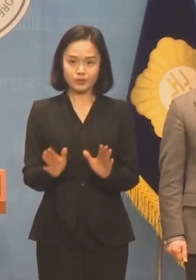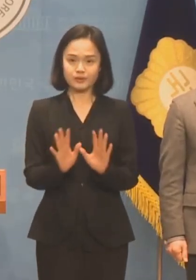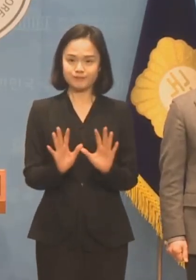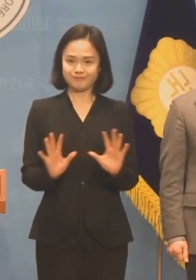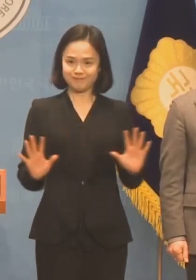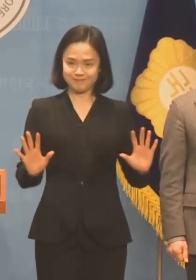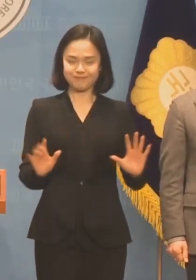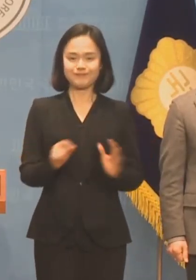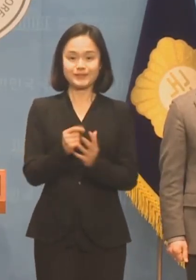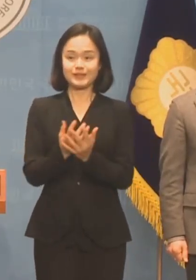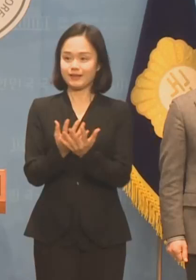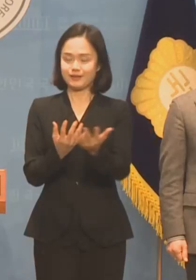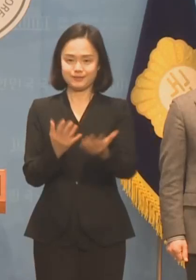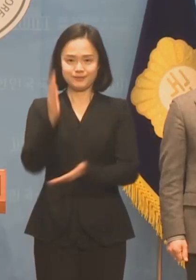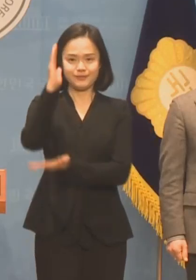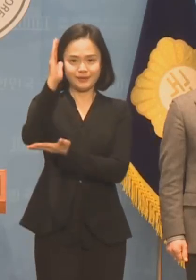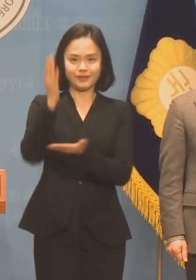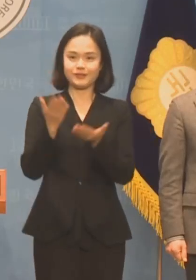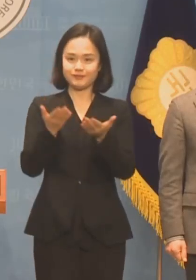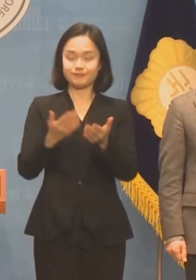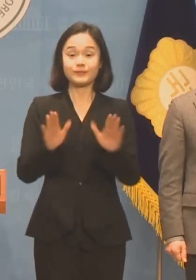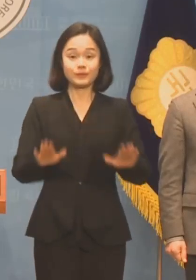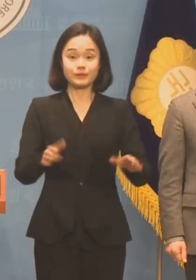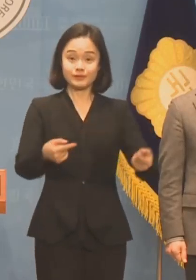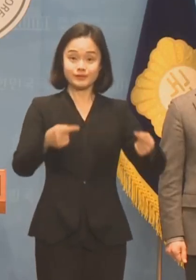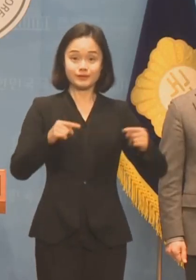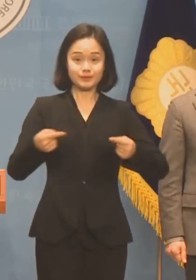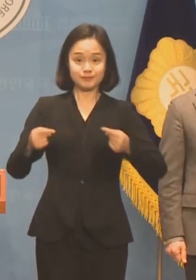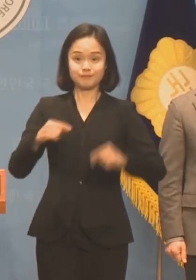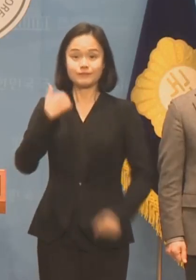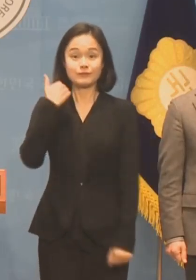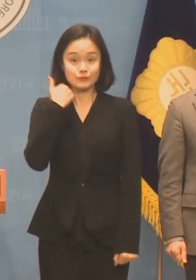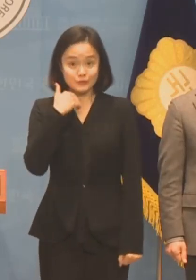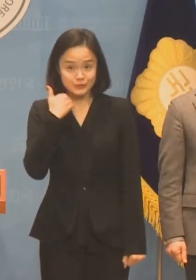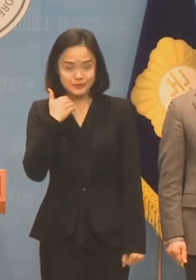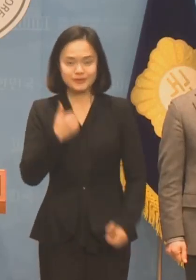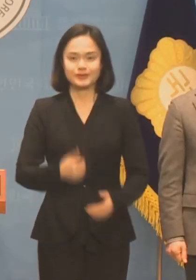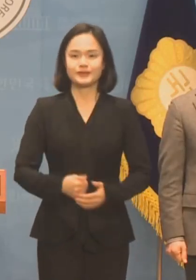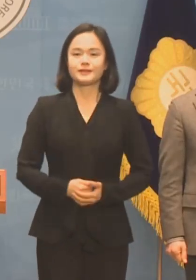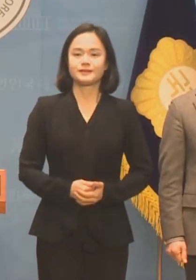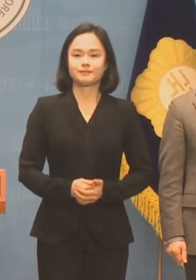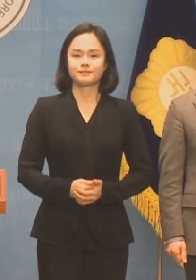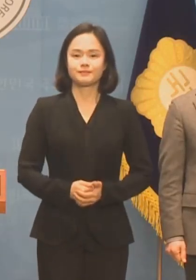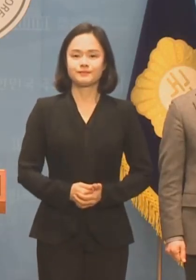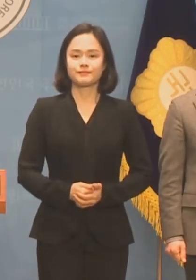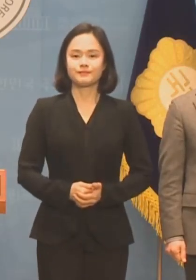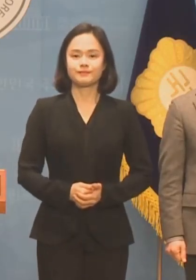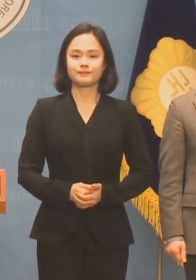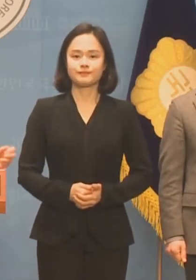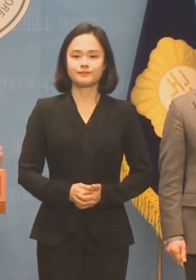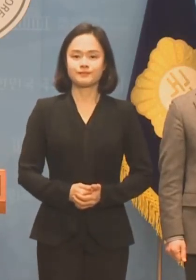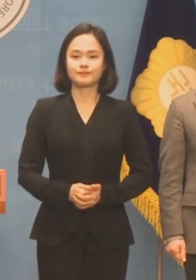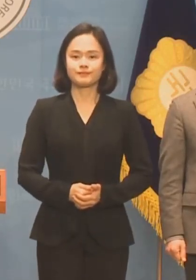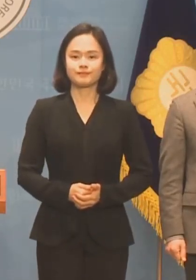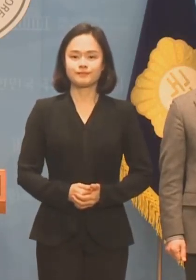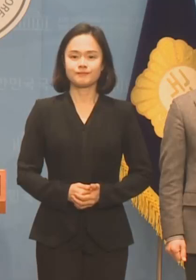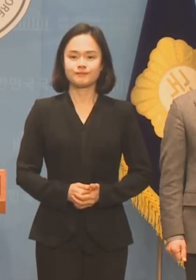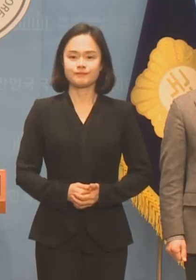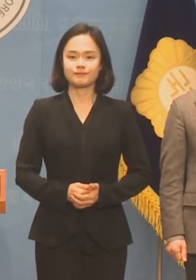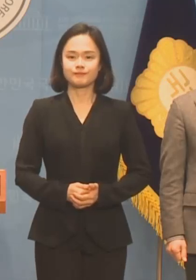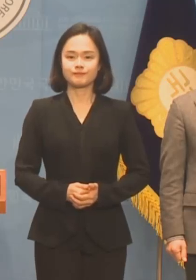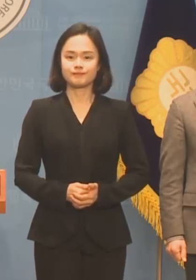위해서 나왔습니다. 오늘 참석하신 위원님들을 소개해 드리겠습니다. 제 바로